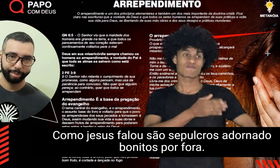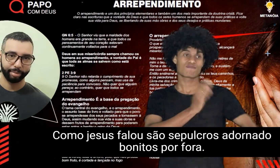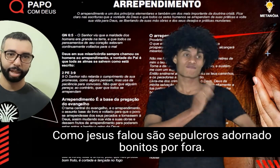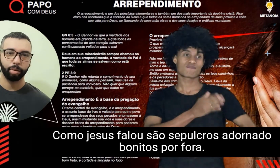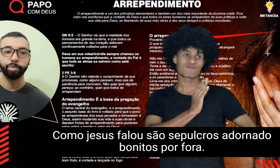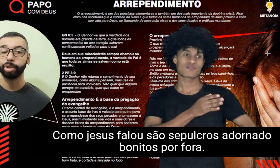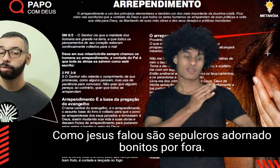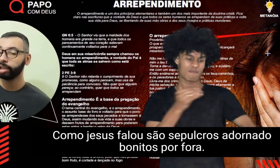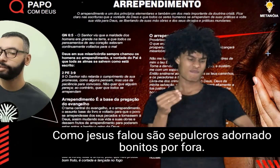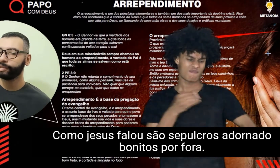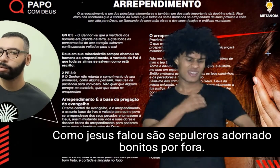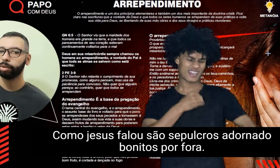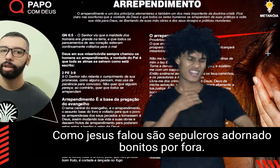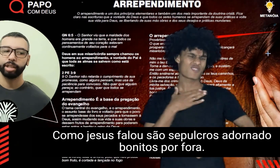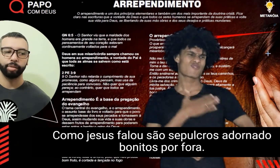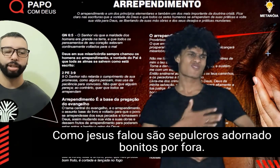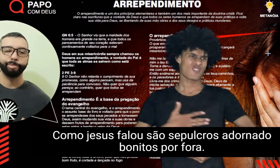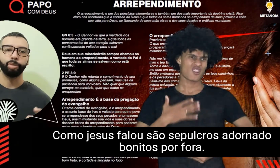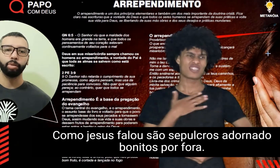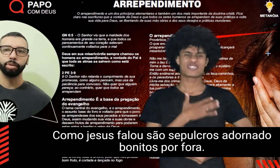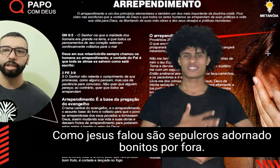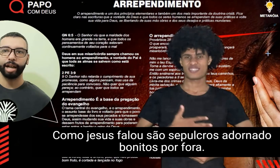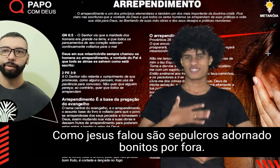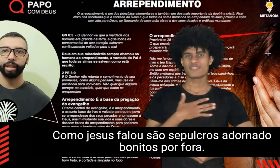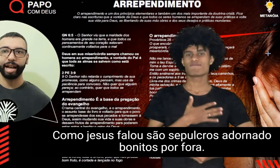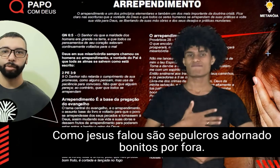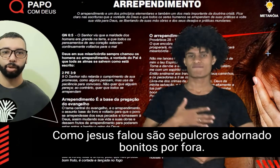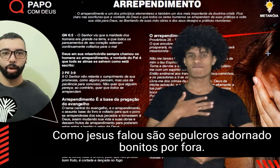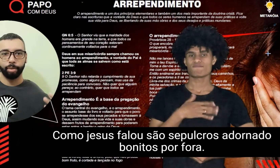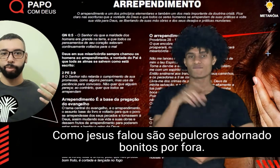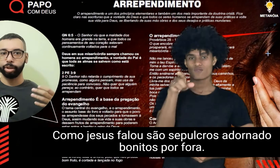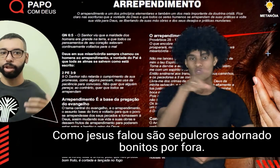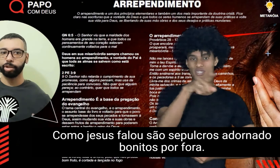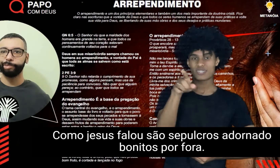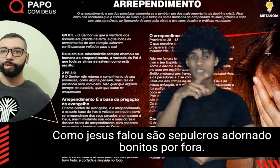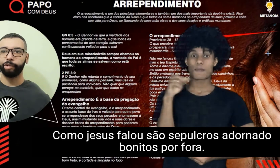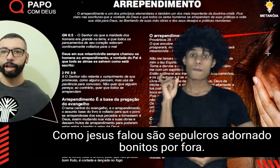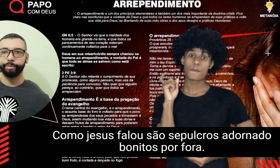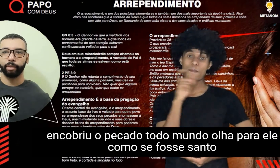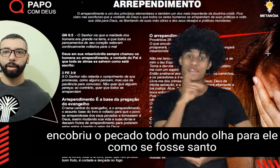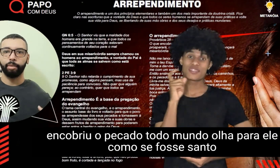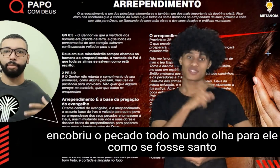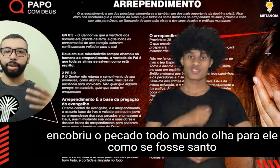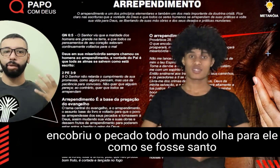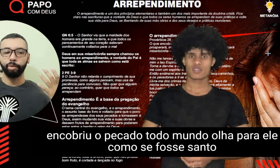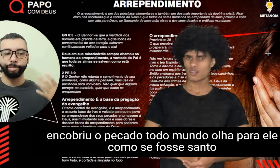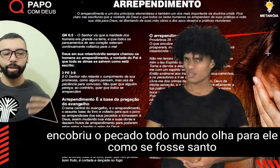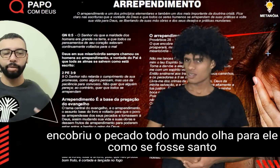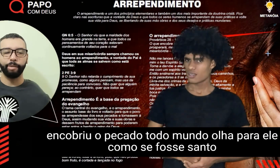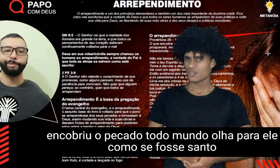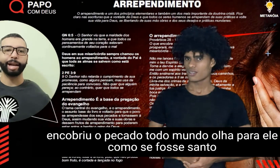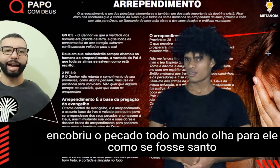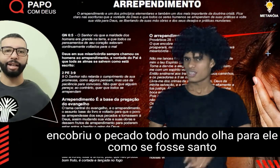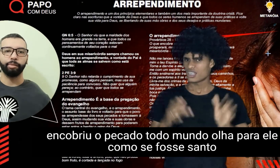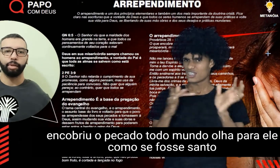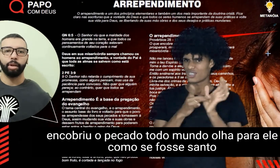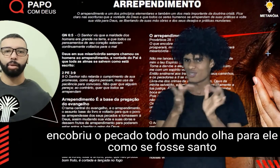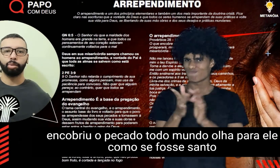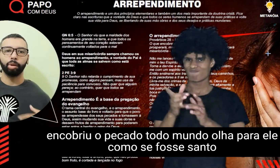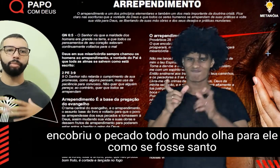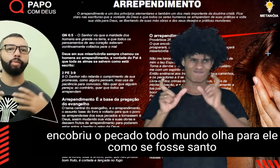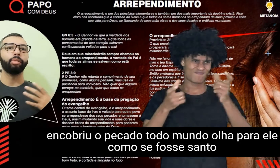hipocrisia. Como Jesus ele falou, são sepulcros adornados, bonitos por fora, encobriu o